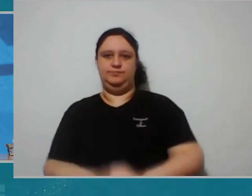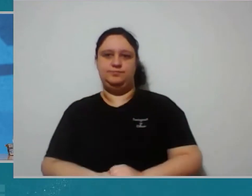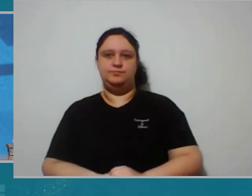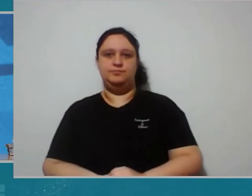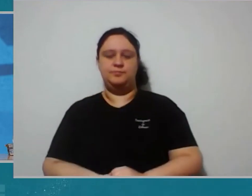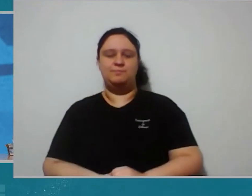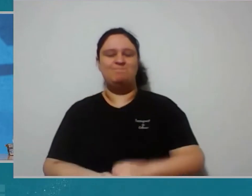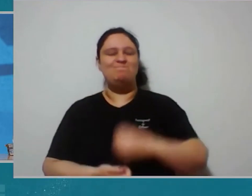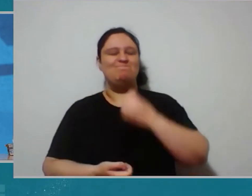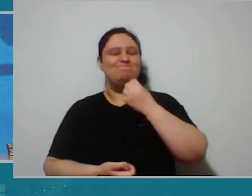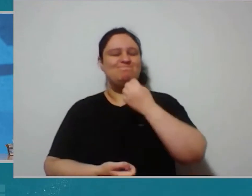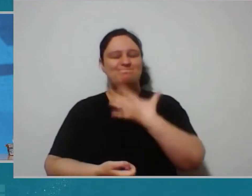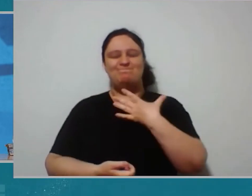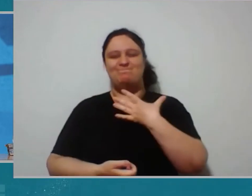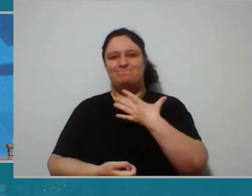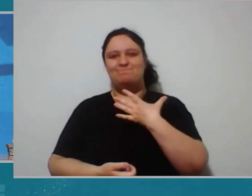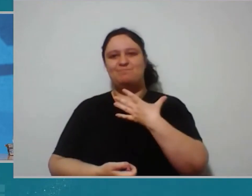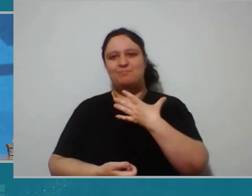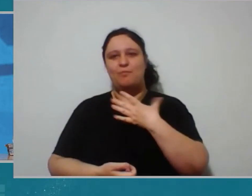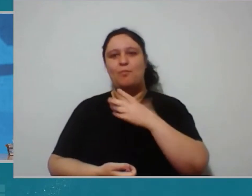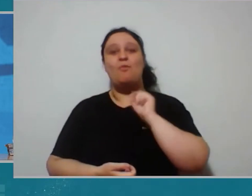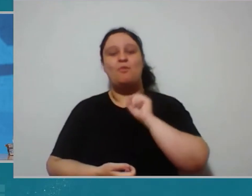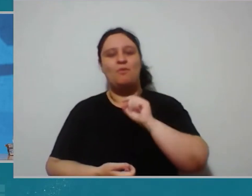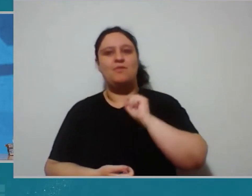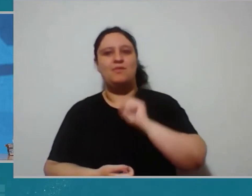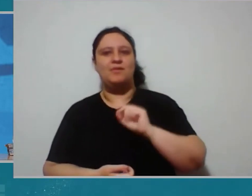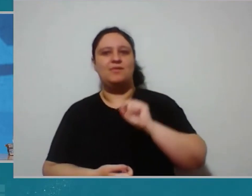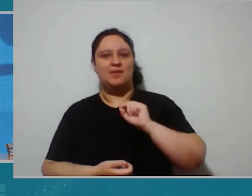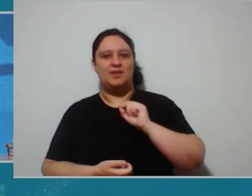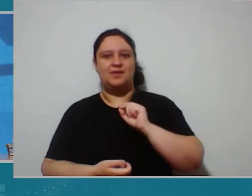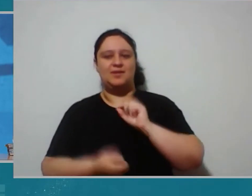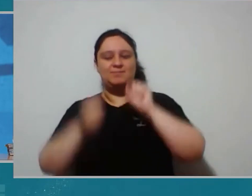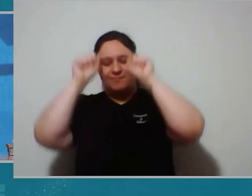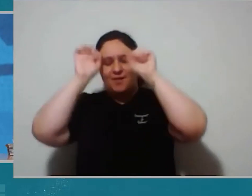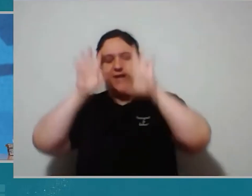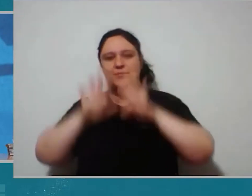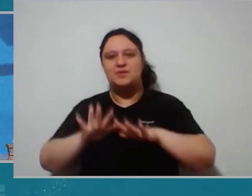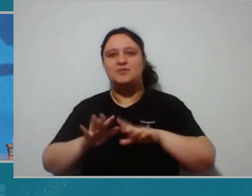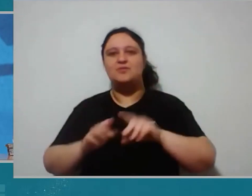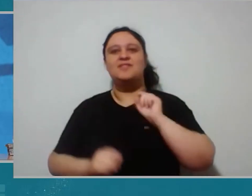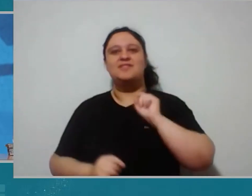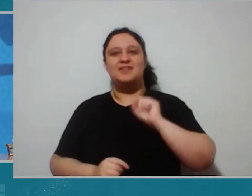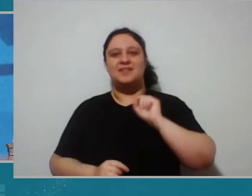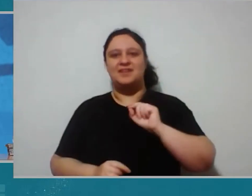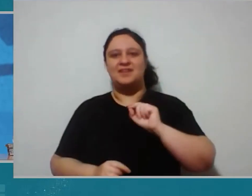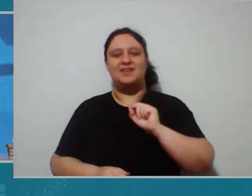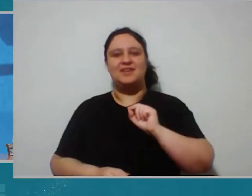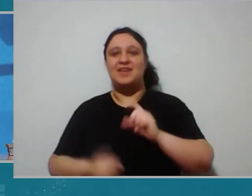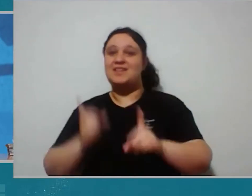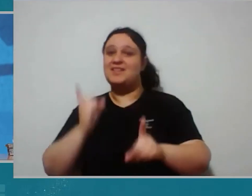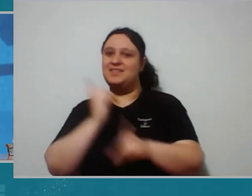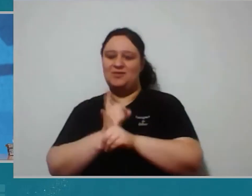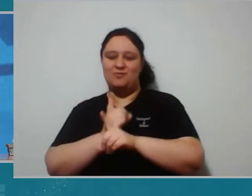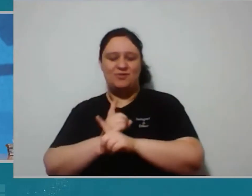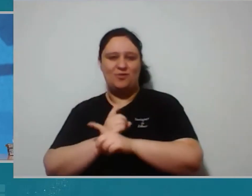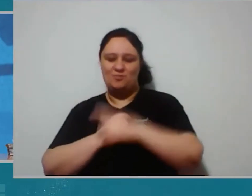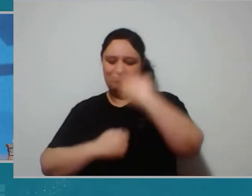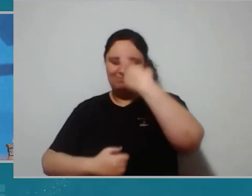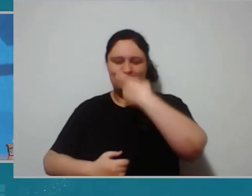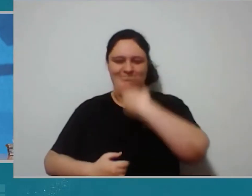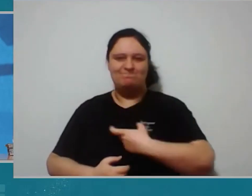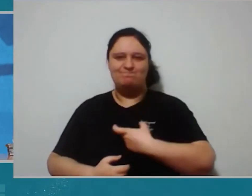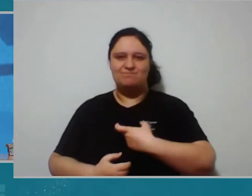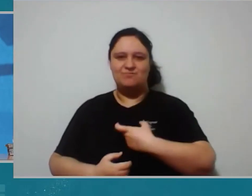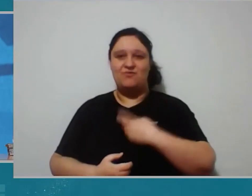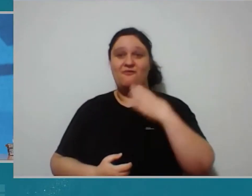Bem-aventurado é aquele que não achar em mim motivo de tropeço.